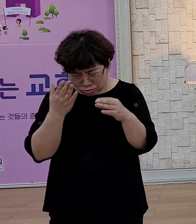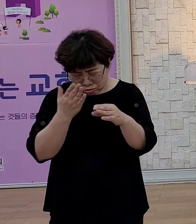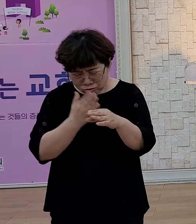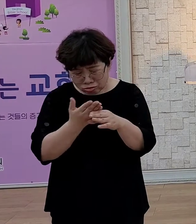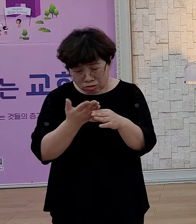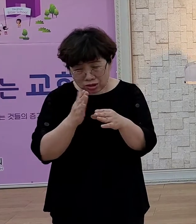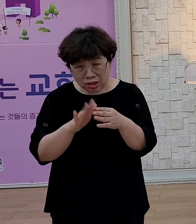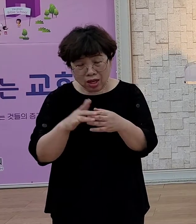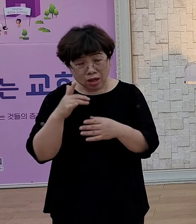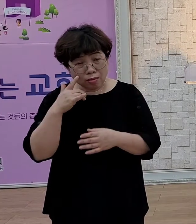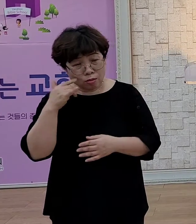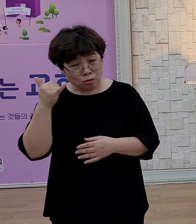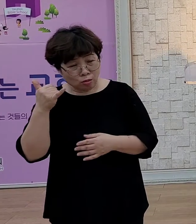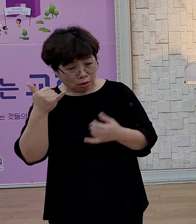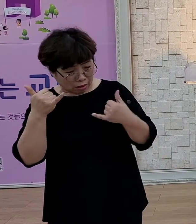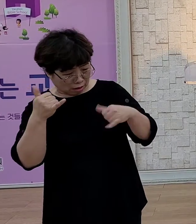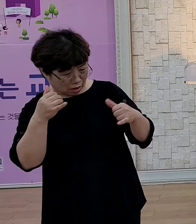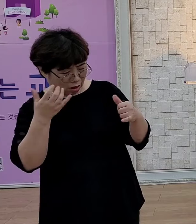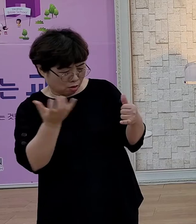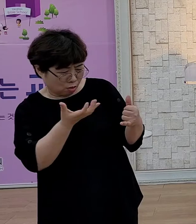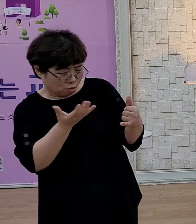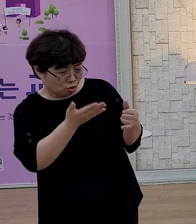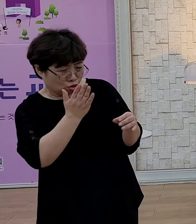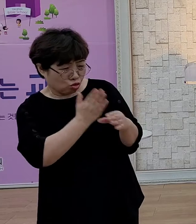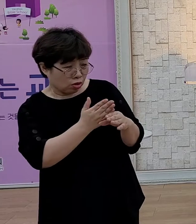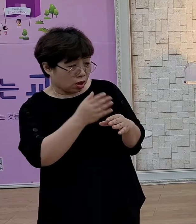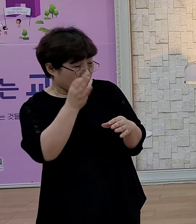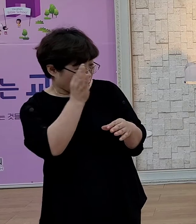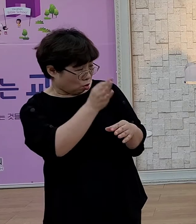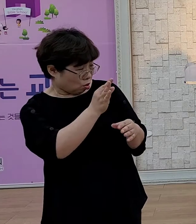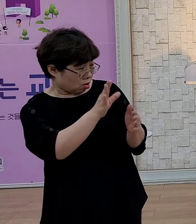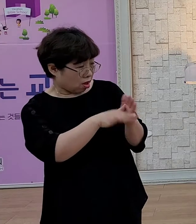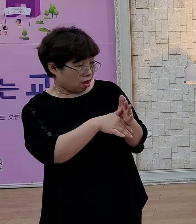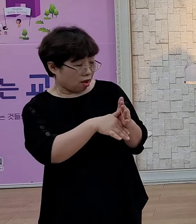부모가 그 자식 고통스러워하는 거 알면서도